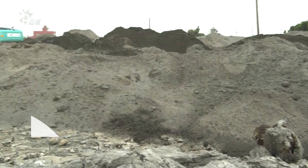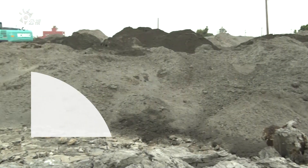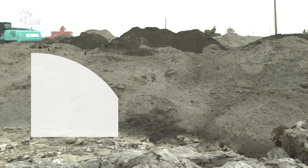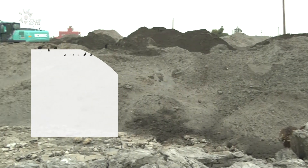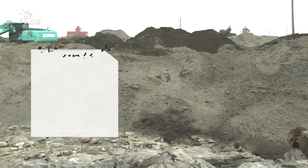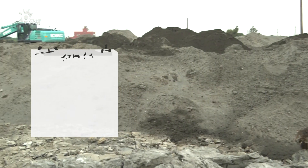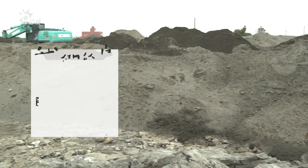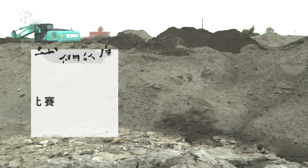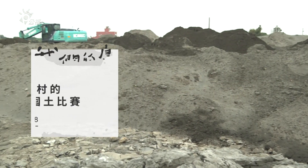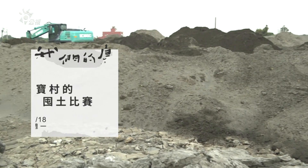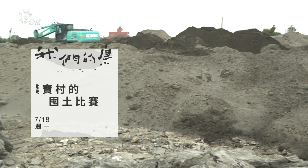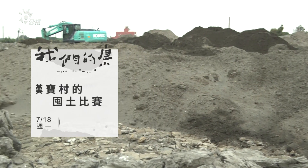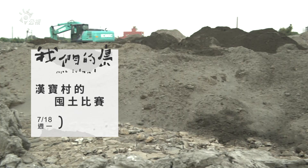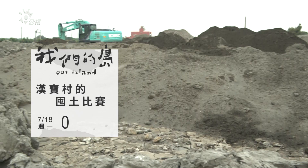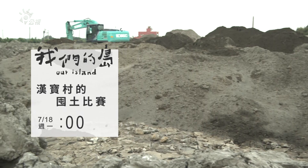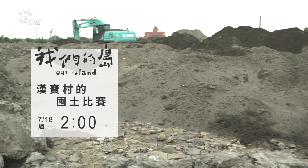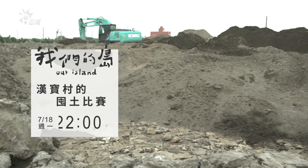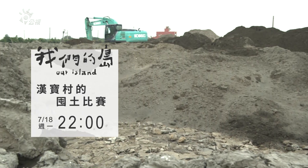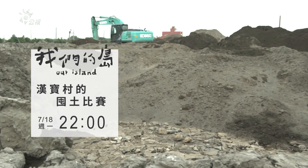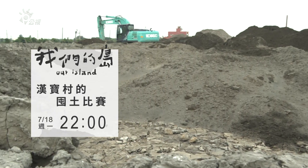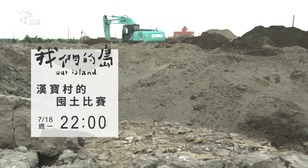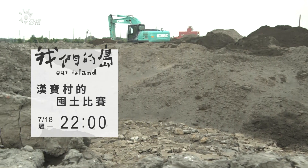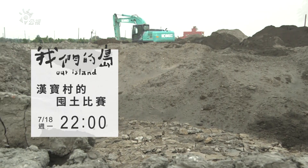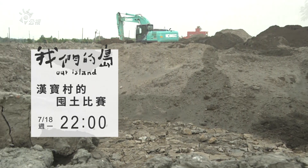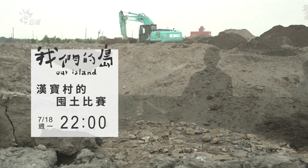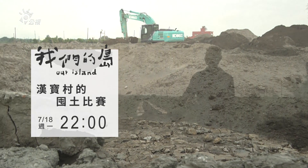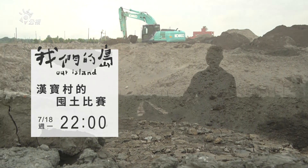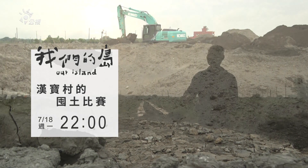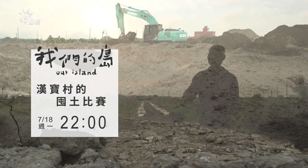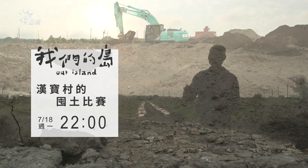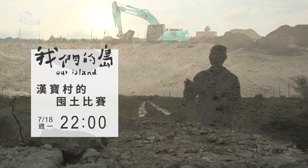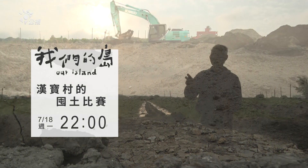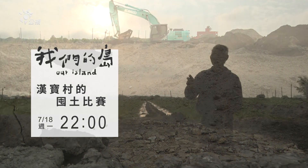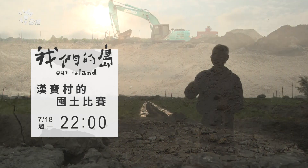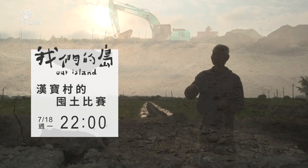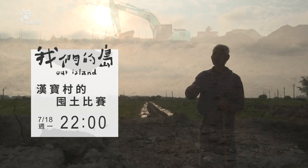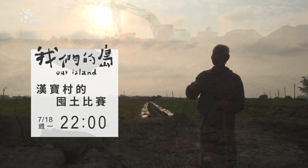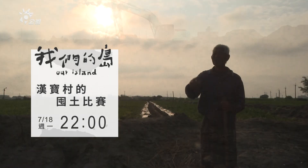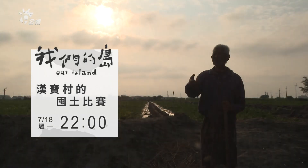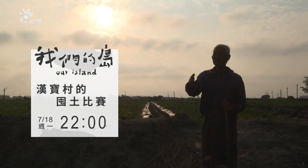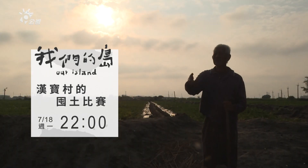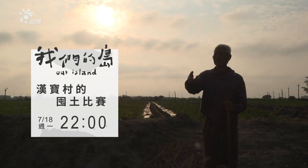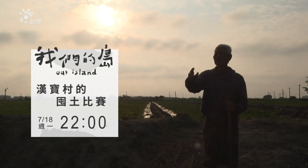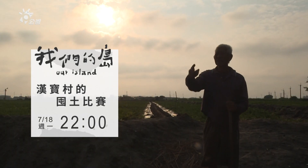7月28号星期一晚间10点，公视《我们的岛》汉堡村的吞吐比赛。